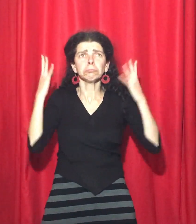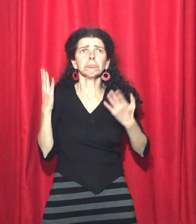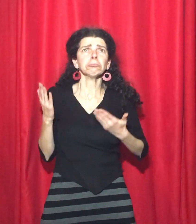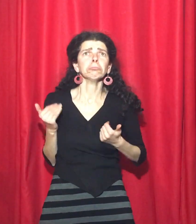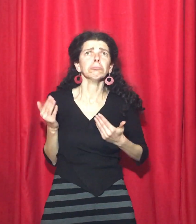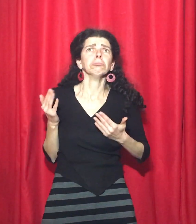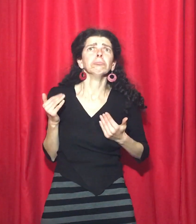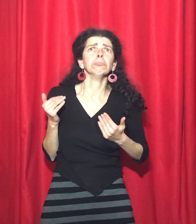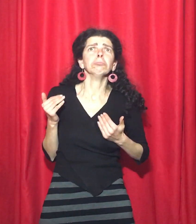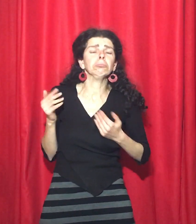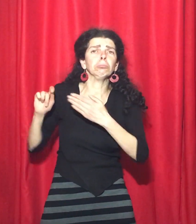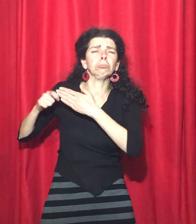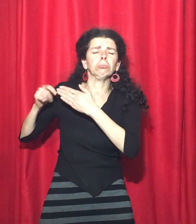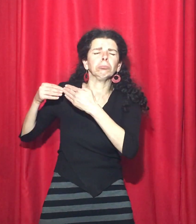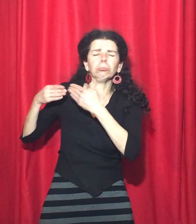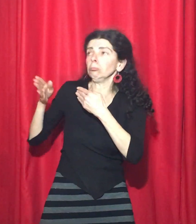Lorsque Jules ouvrit la porte de la prison,